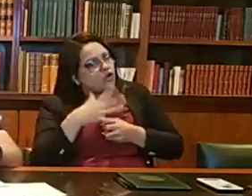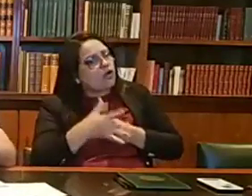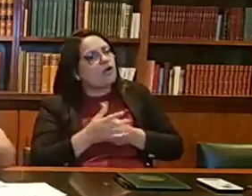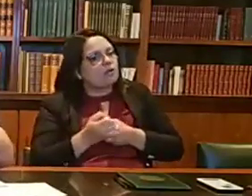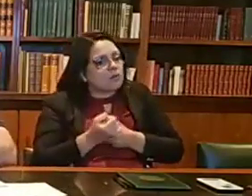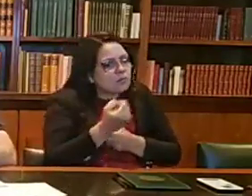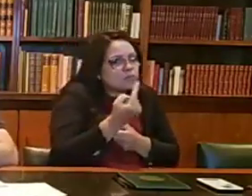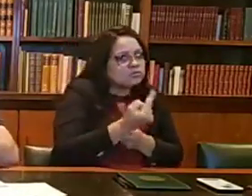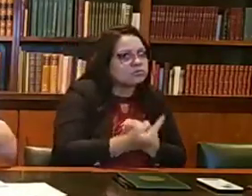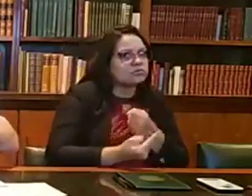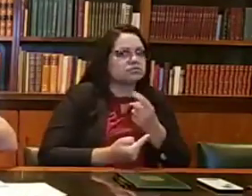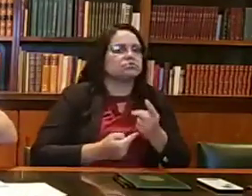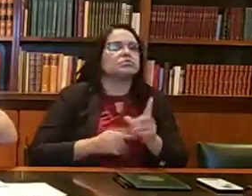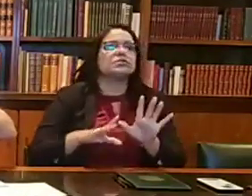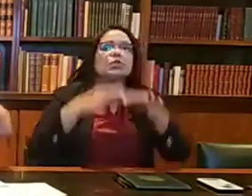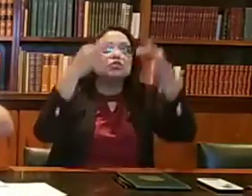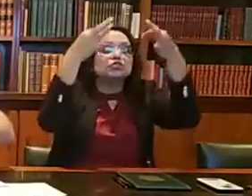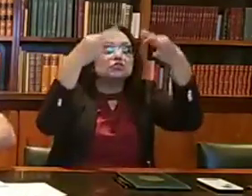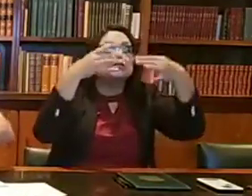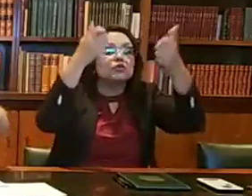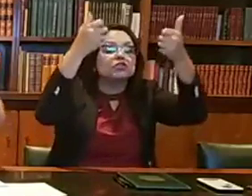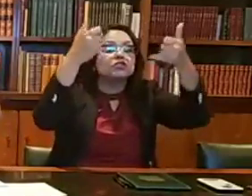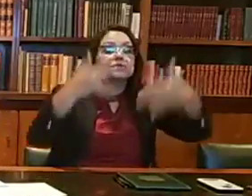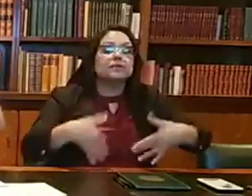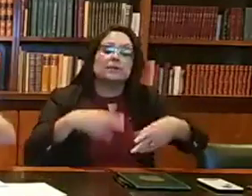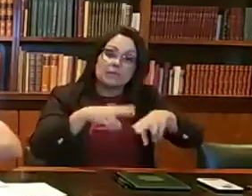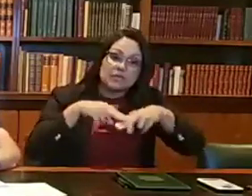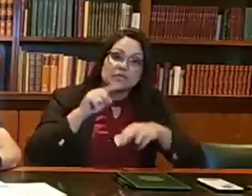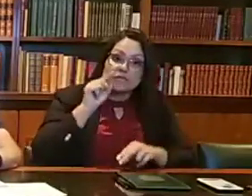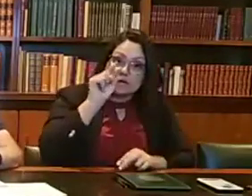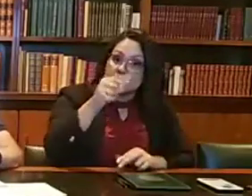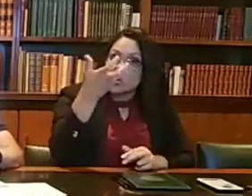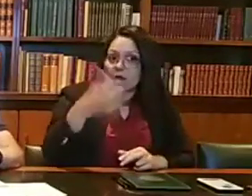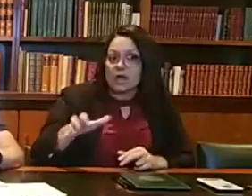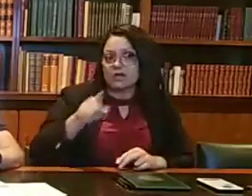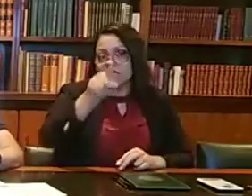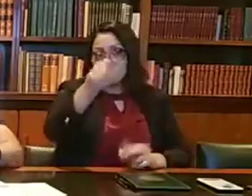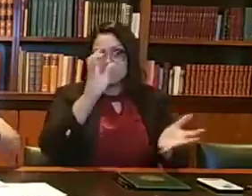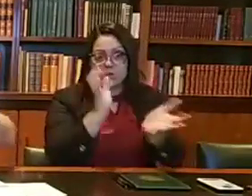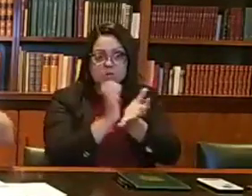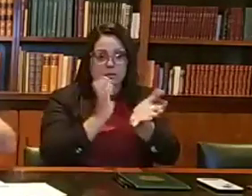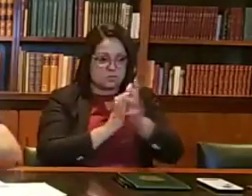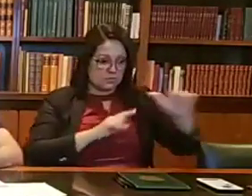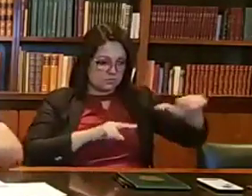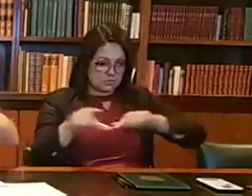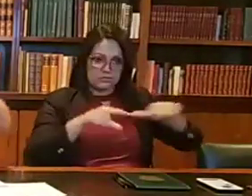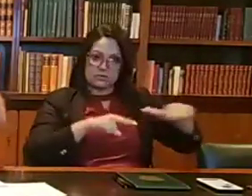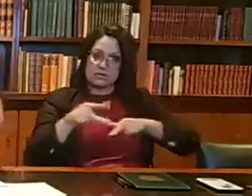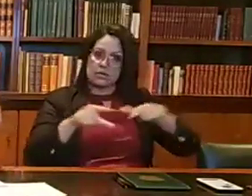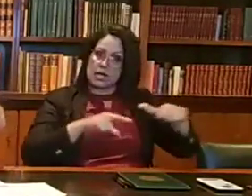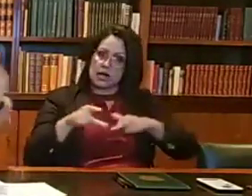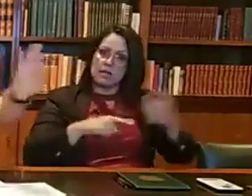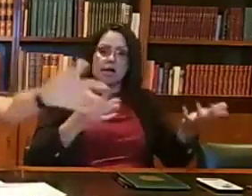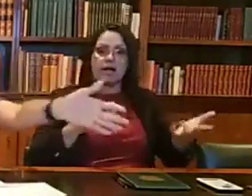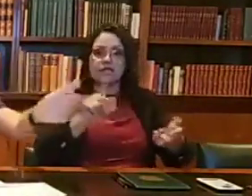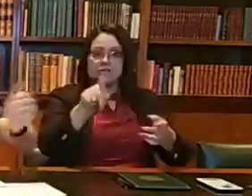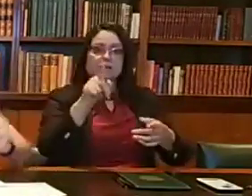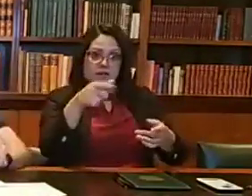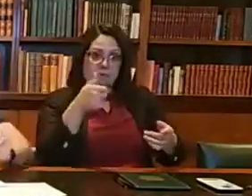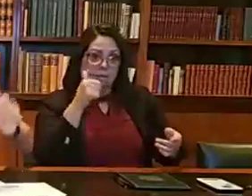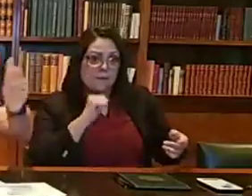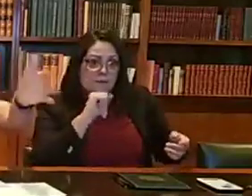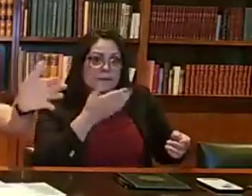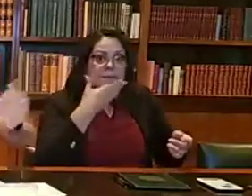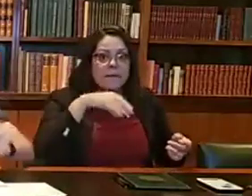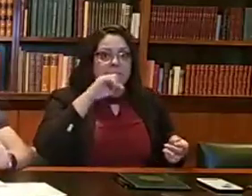meu governo. E a justificativa que estou dando é exatamente essa, que eu não quero que você, que presta o serviço militar obrigatório, está engajado, você pai que tem um filho